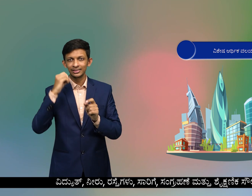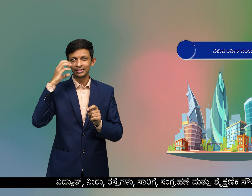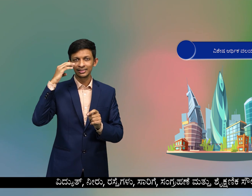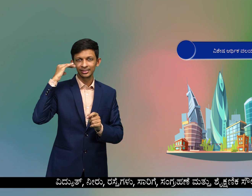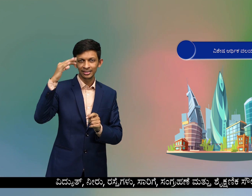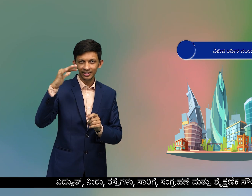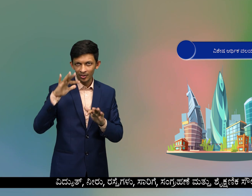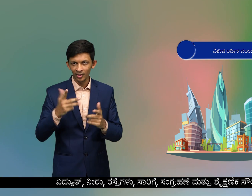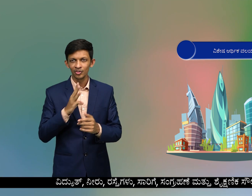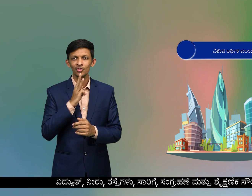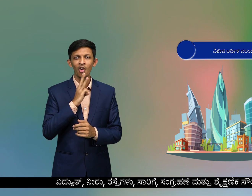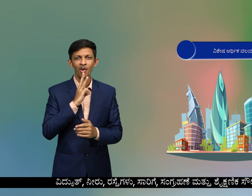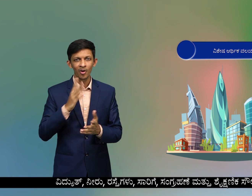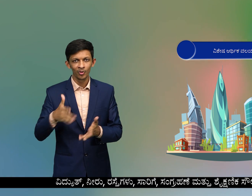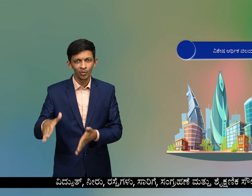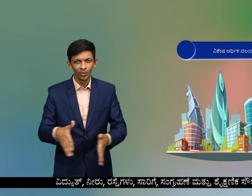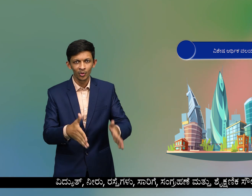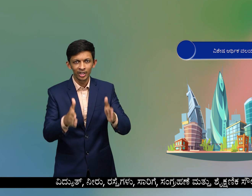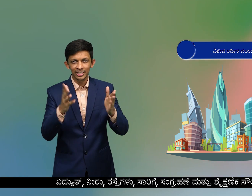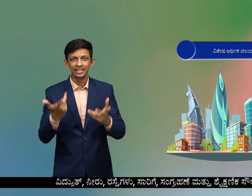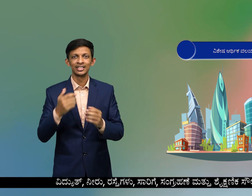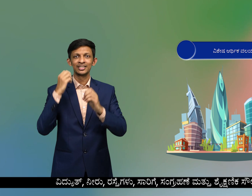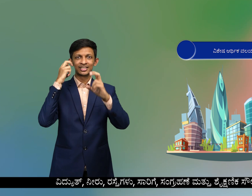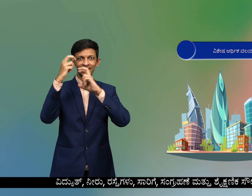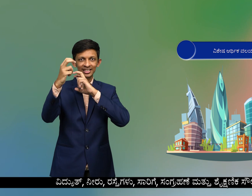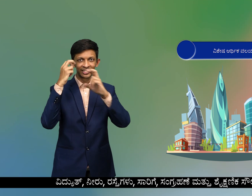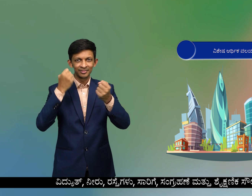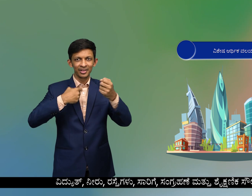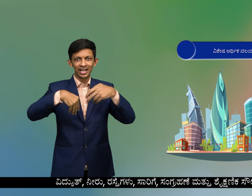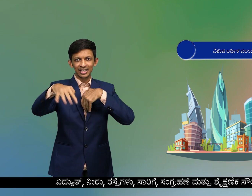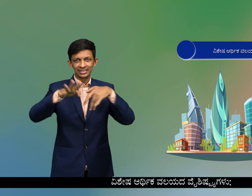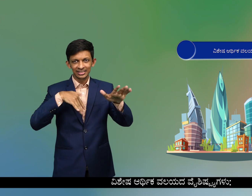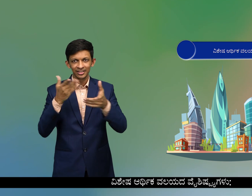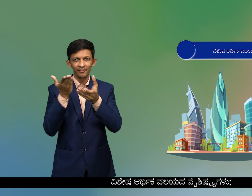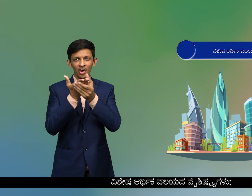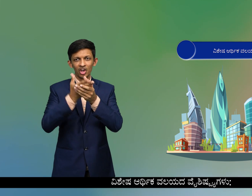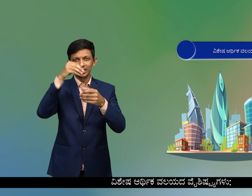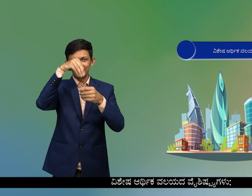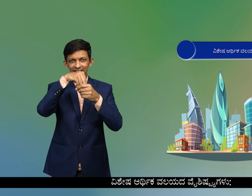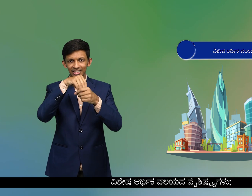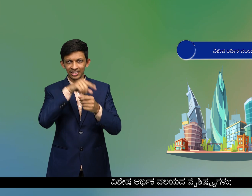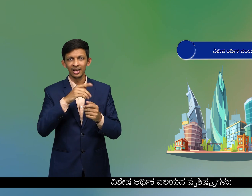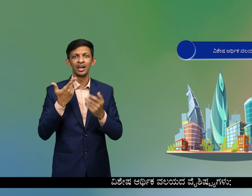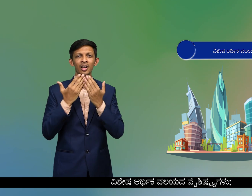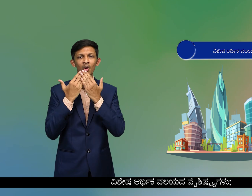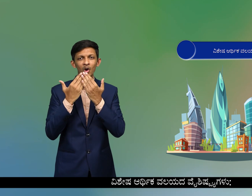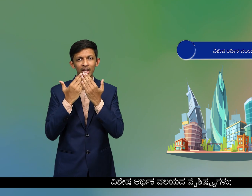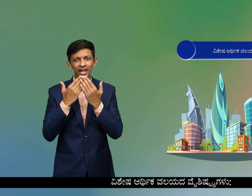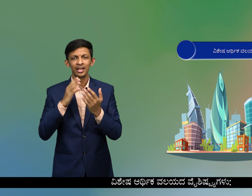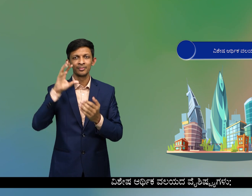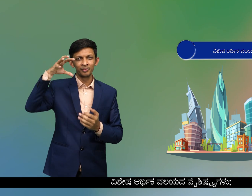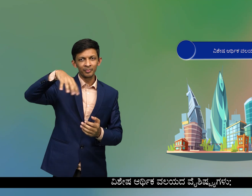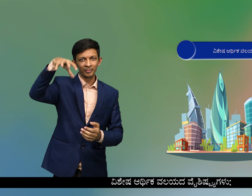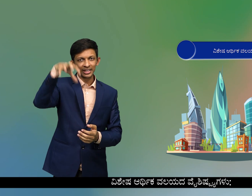ವಿದ್ಯುತ್, ನೀರು, ರಸ್ತೆಗಳು, ಸಾರಿಗೆ, ಸಂಗ್ರಹಣೆ ಮತ್ತು ಶೈಕ್ಷಣಿಕ ಸೌಲಭ್ಯಗಳಂತೆ. ವಿಶೇಷ ಆರ್ಥಿಕ ವಲಯದ